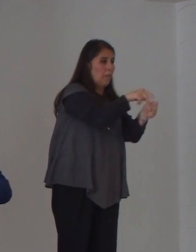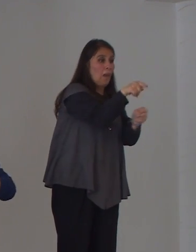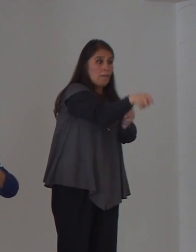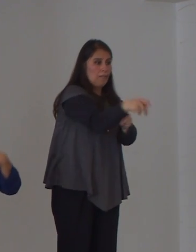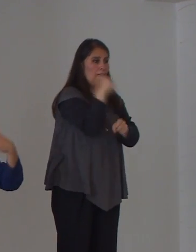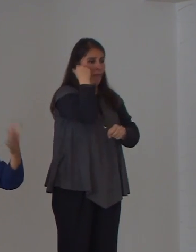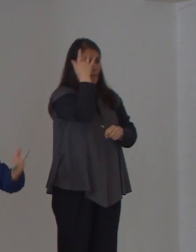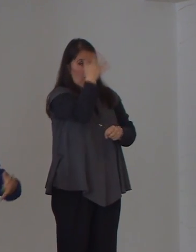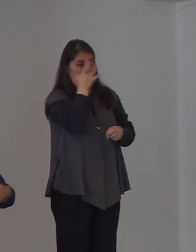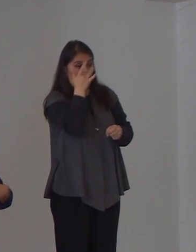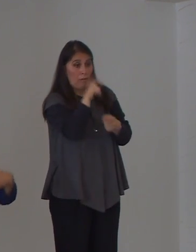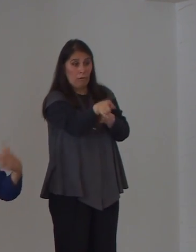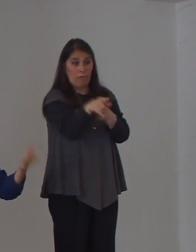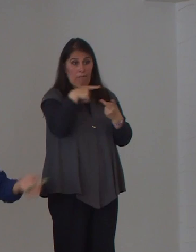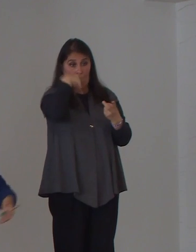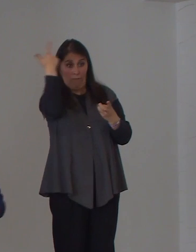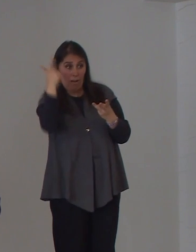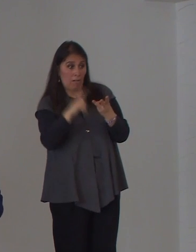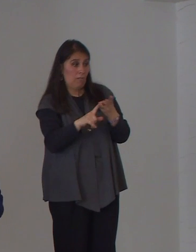están los negros,